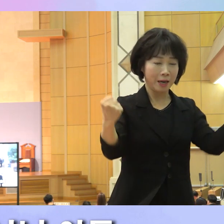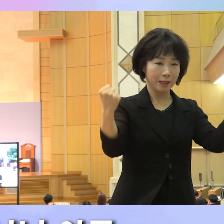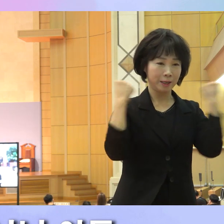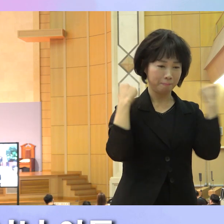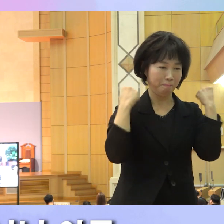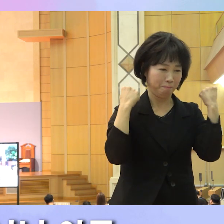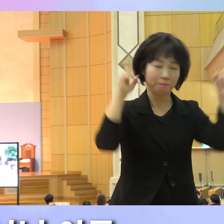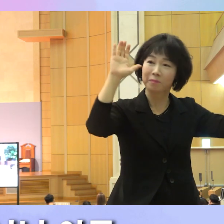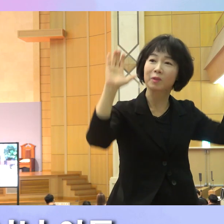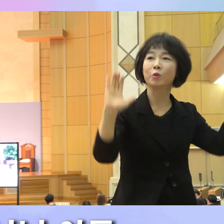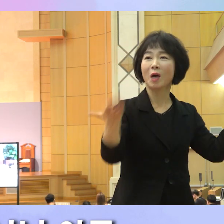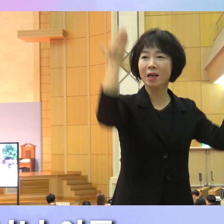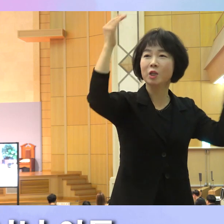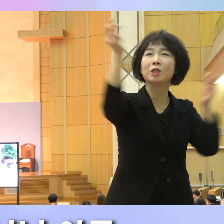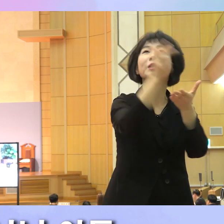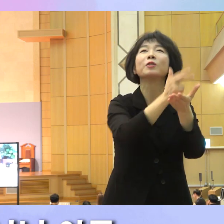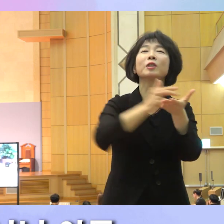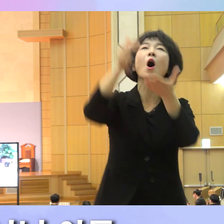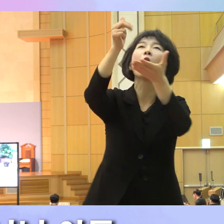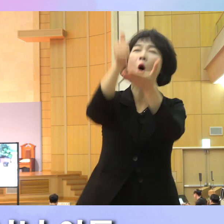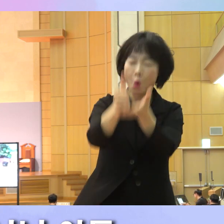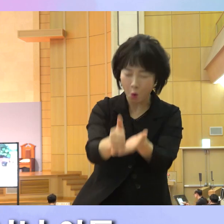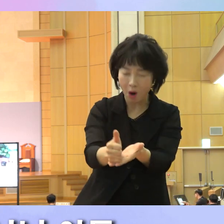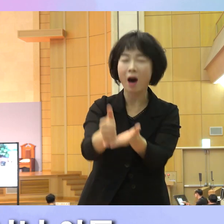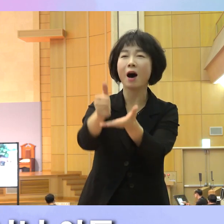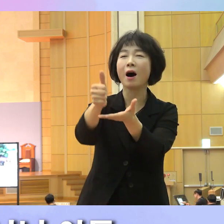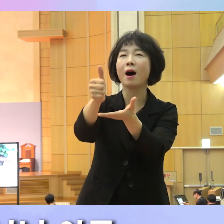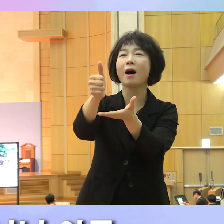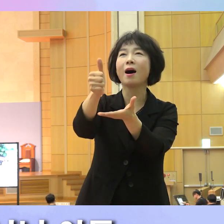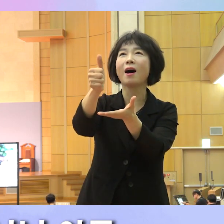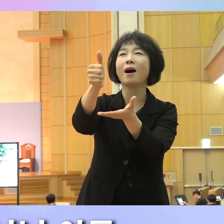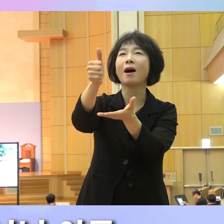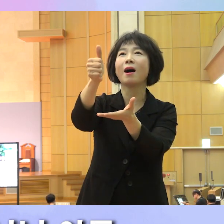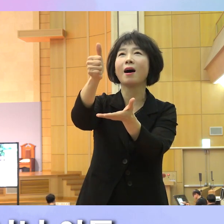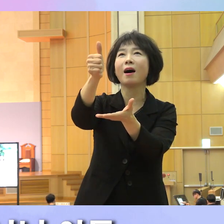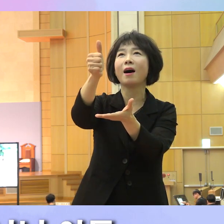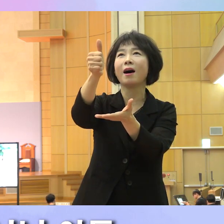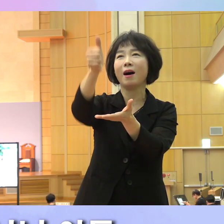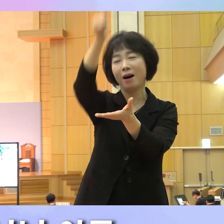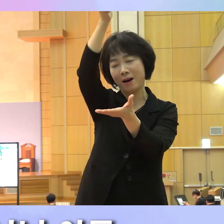나의 힘이 되신 여호와.